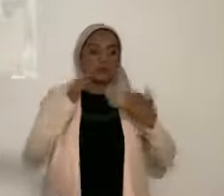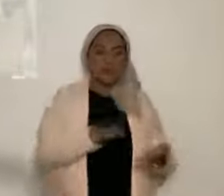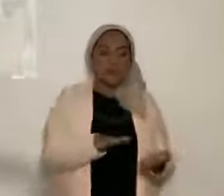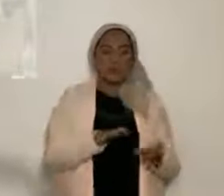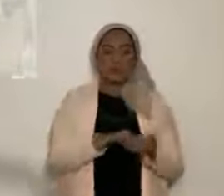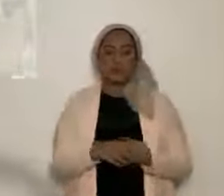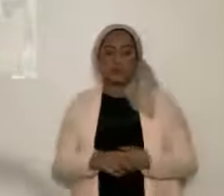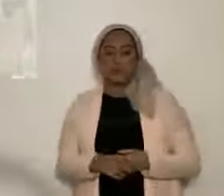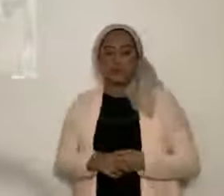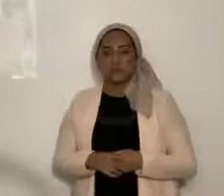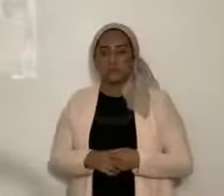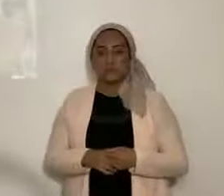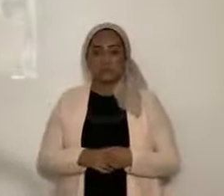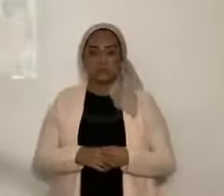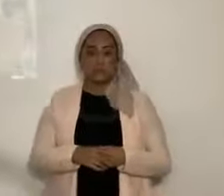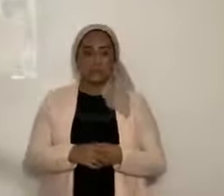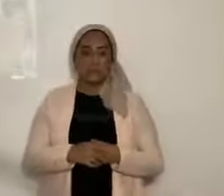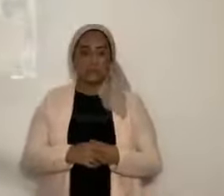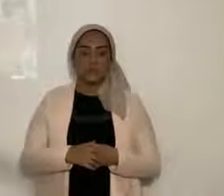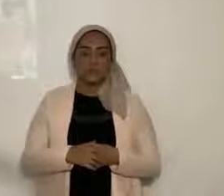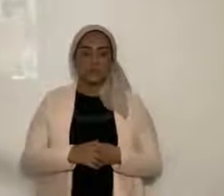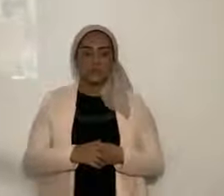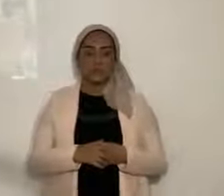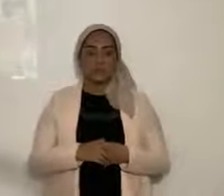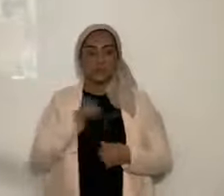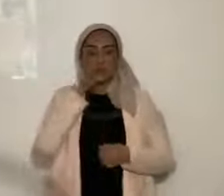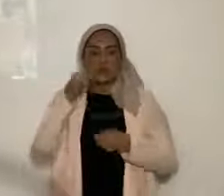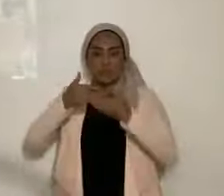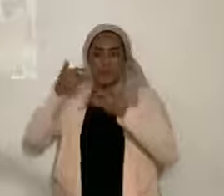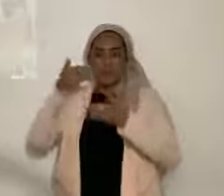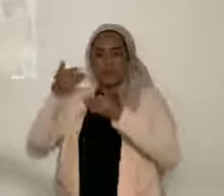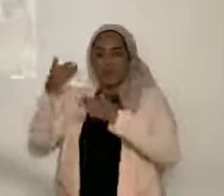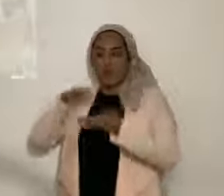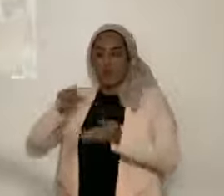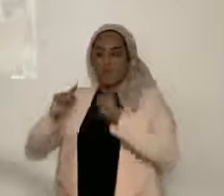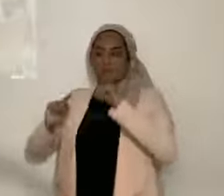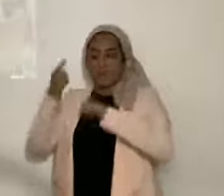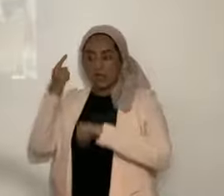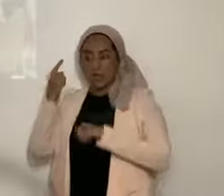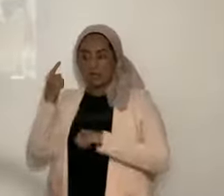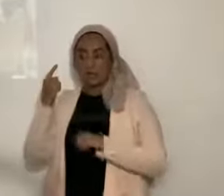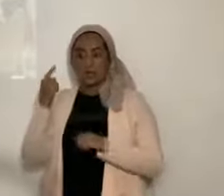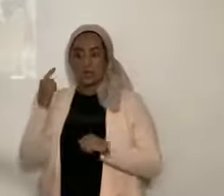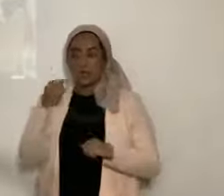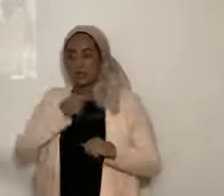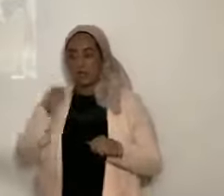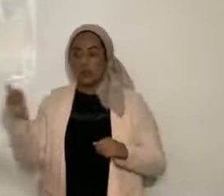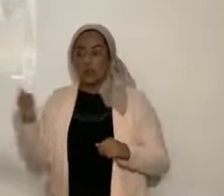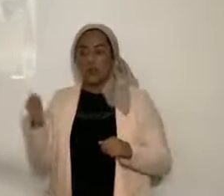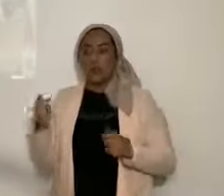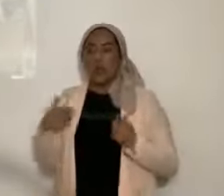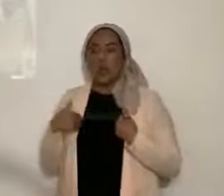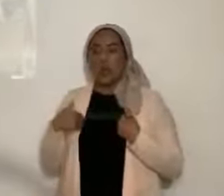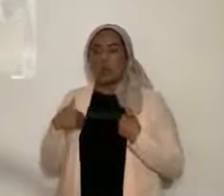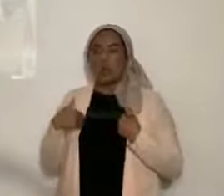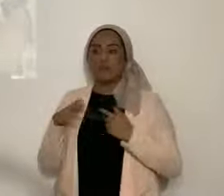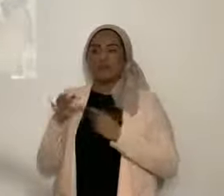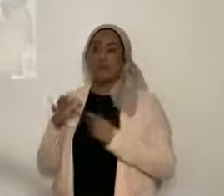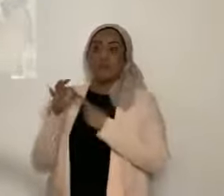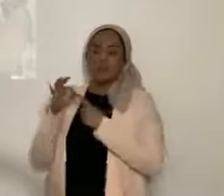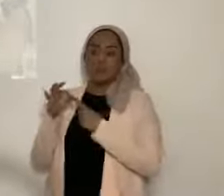doy a entender. O sea, ni los que murieron primero tendrían